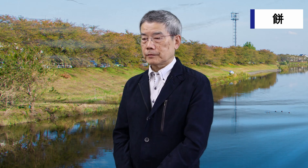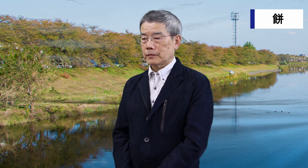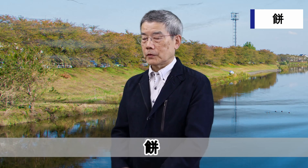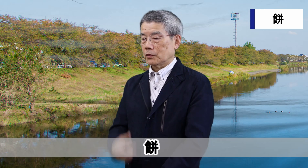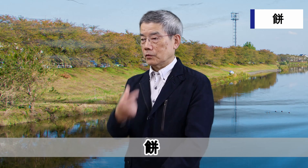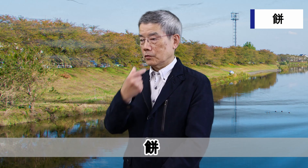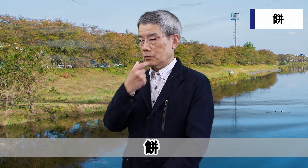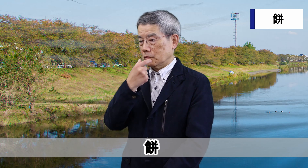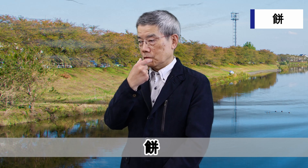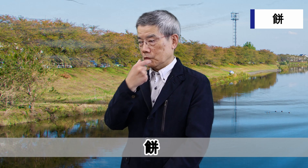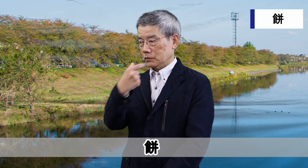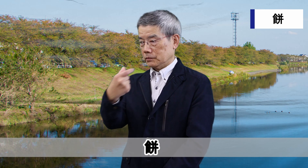餅、